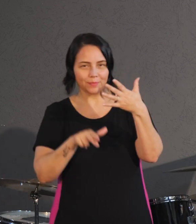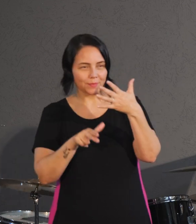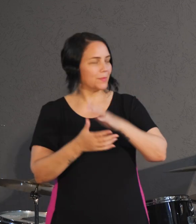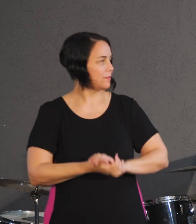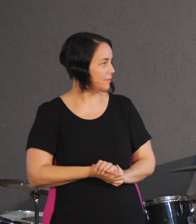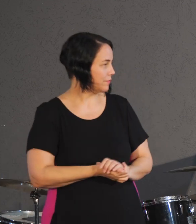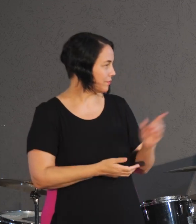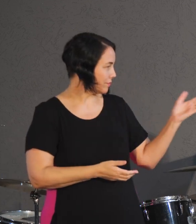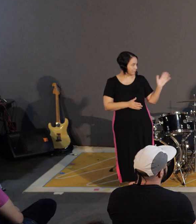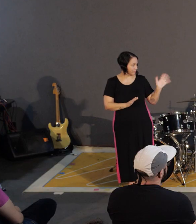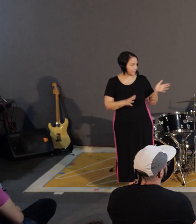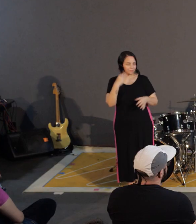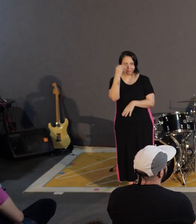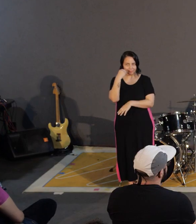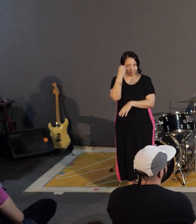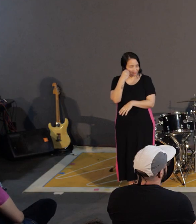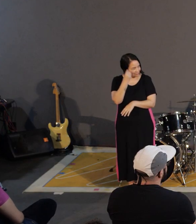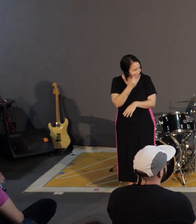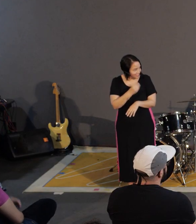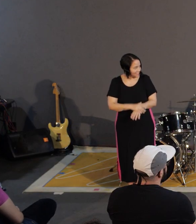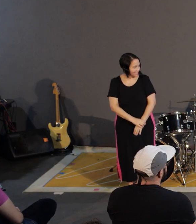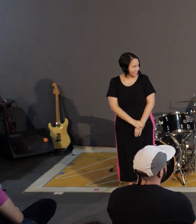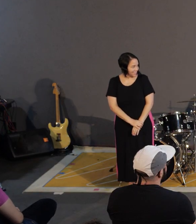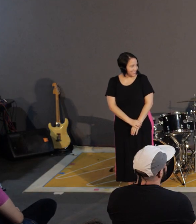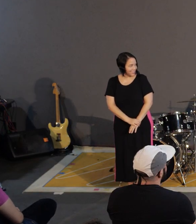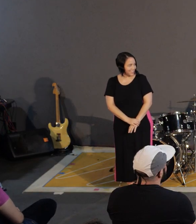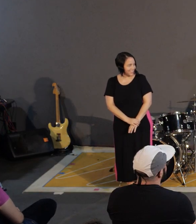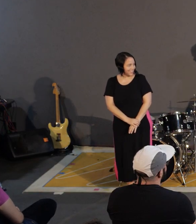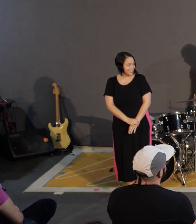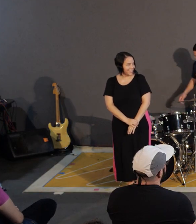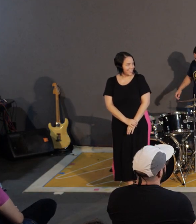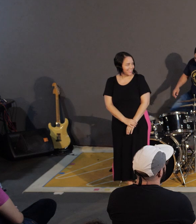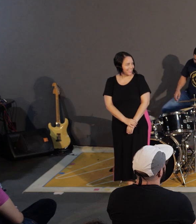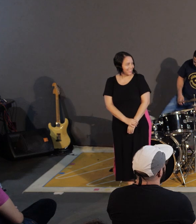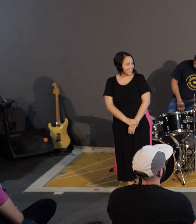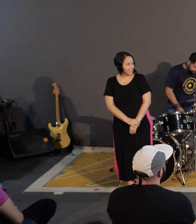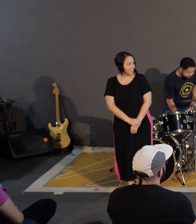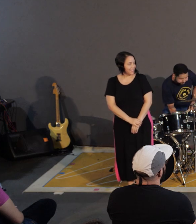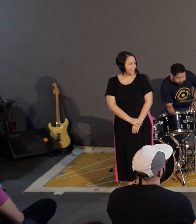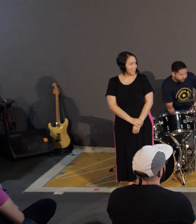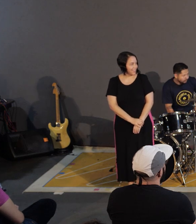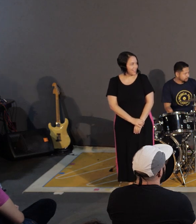então o Anderson já é um aluno bem experiente, né, Anderson? Já toca um tempinho?